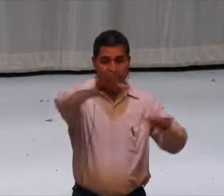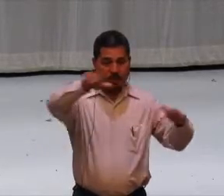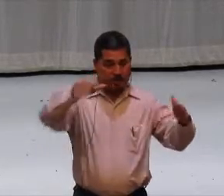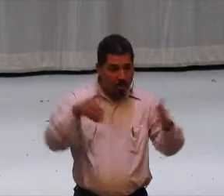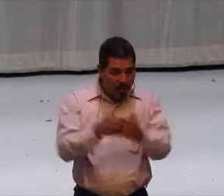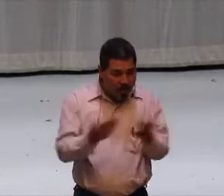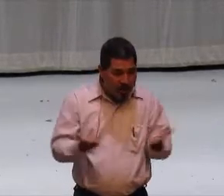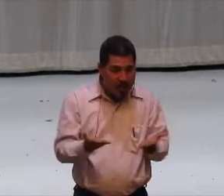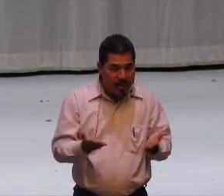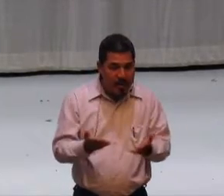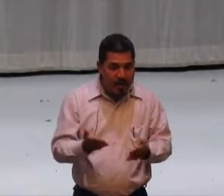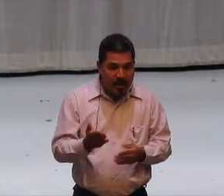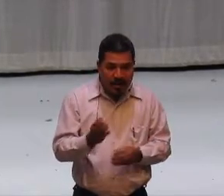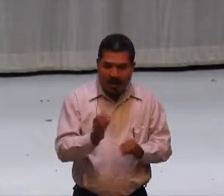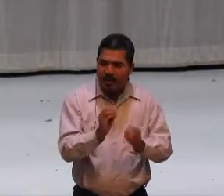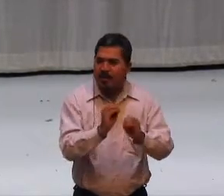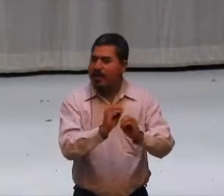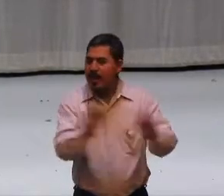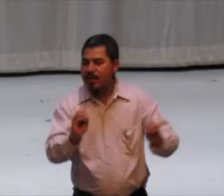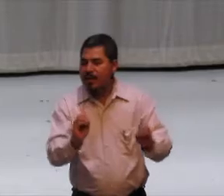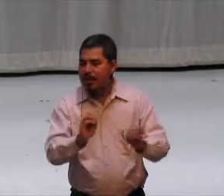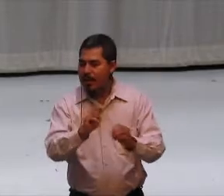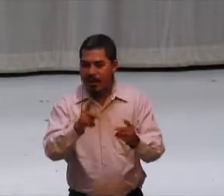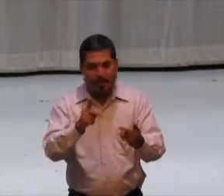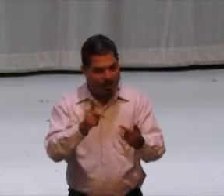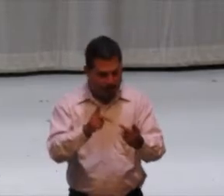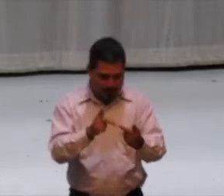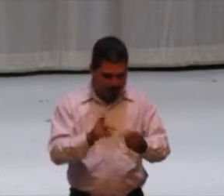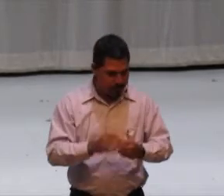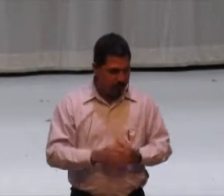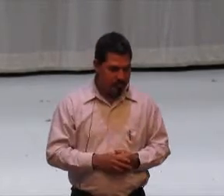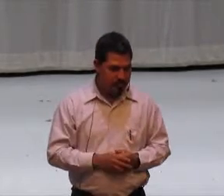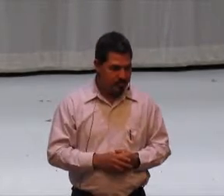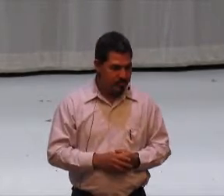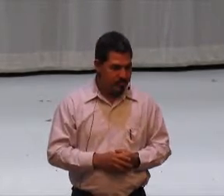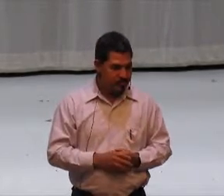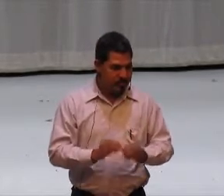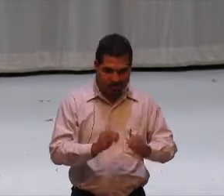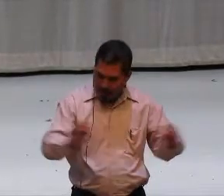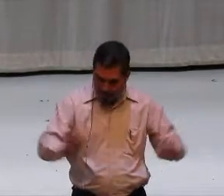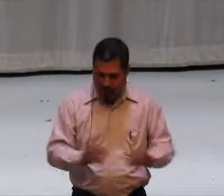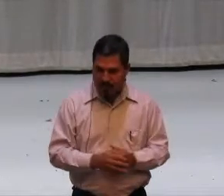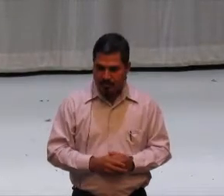De todo aquí, nadie es perfecto, nadie.